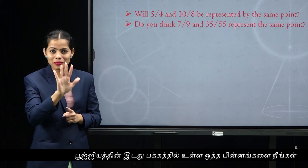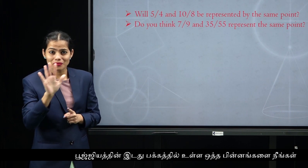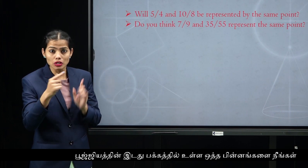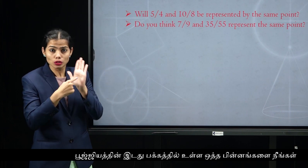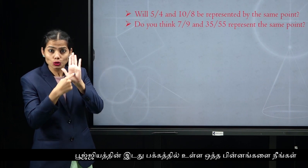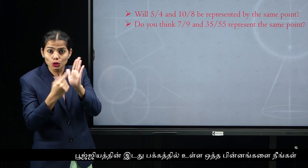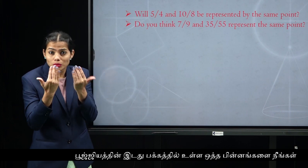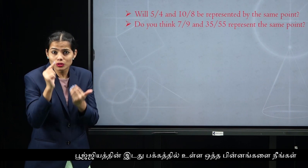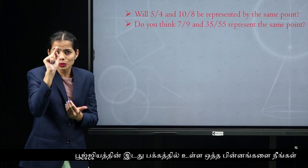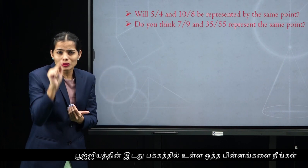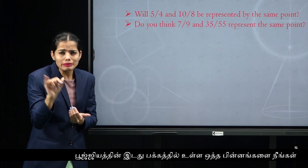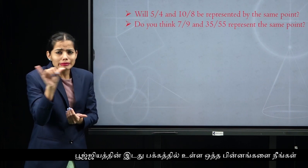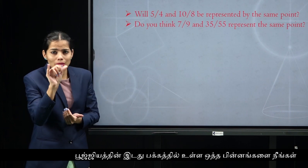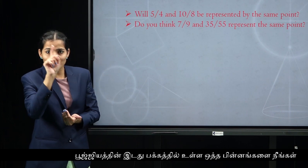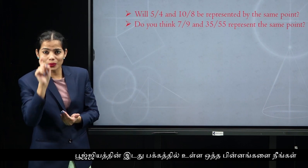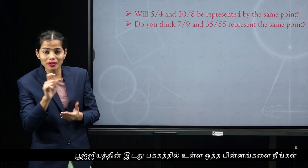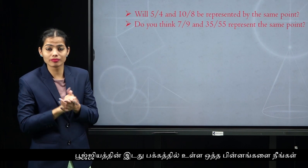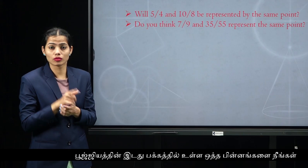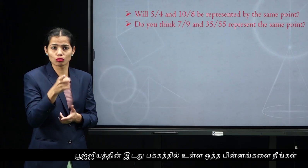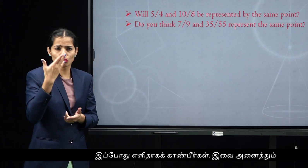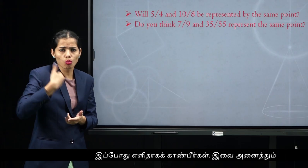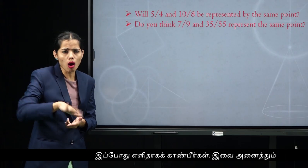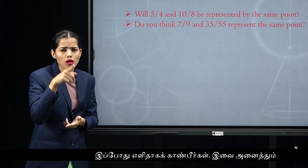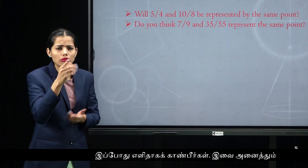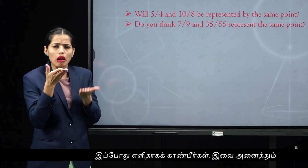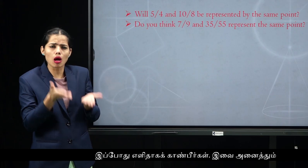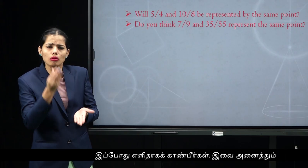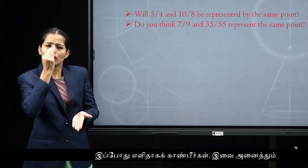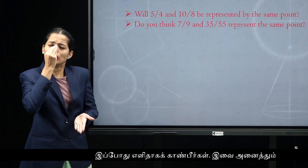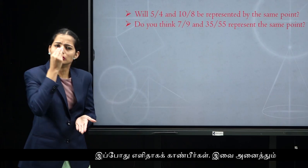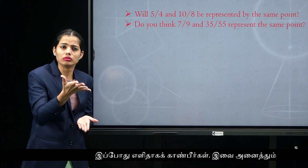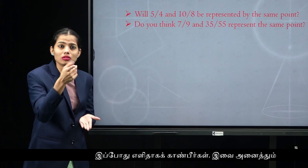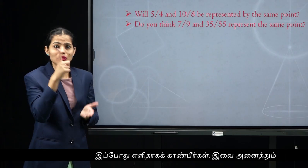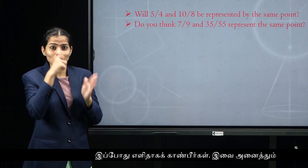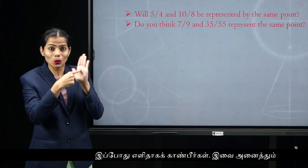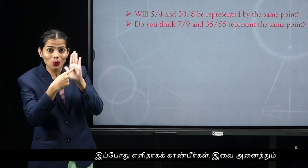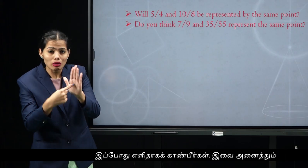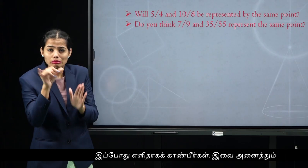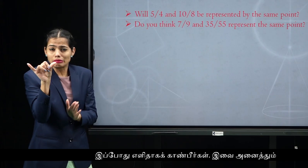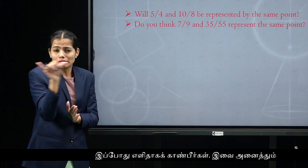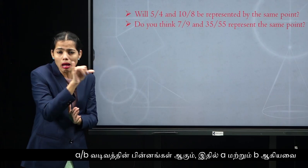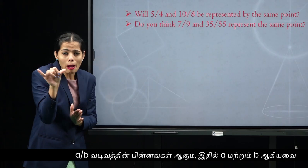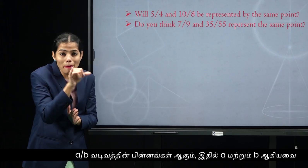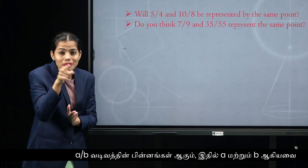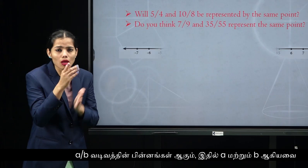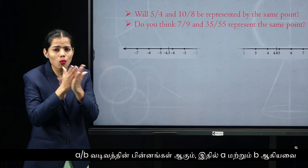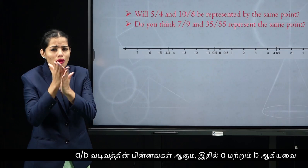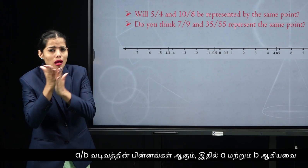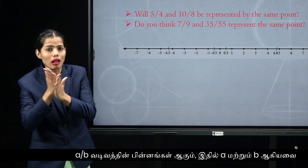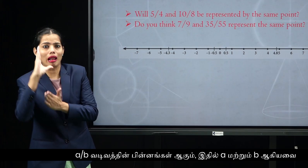இடது பக்கத்தில் உள்ள ஒத்த பின்னங்களை நீங்கள் இப்போது எளிதாக காண்பீர்கள். இவை அனைத்தும் ஏவின் கீழ் பி வடிவத்தின்